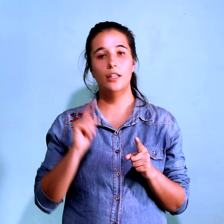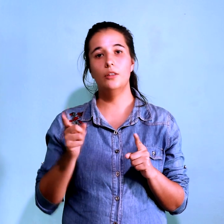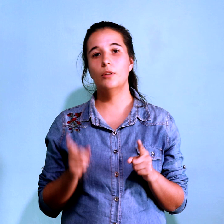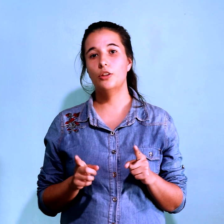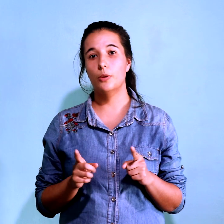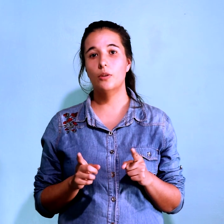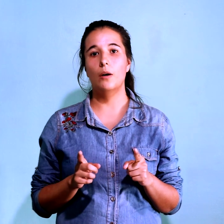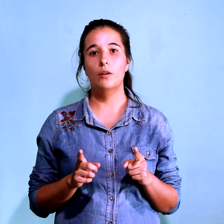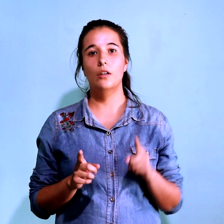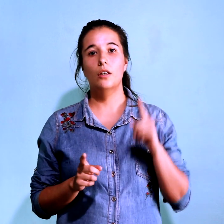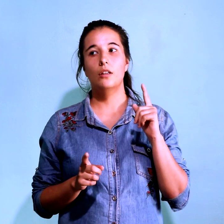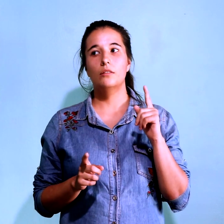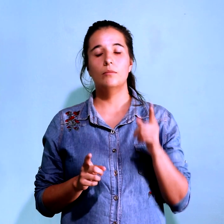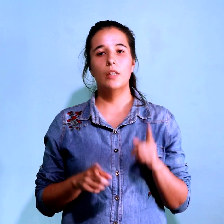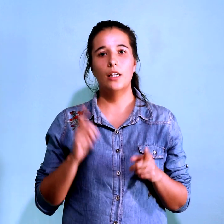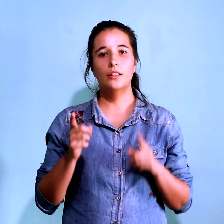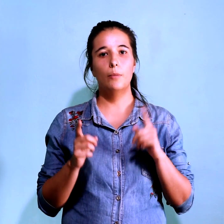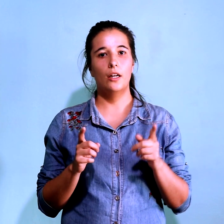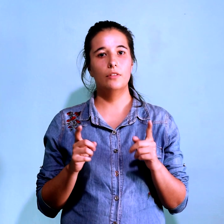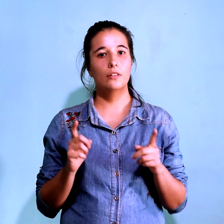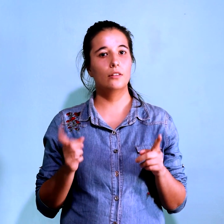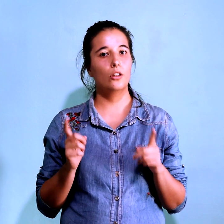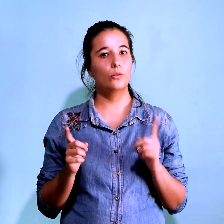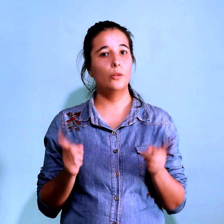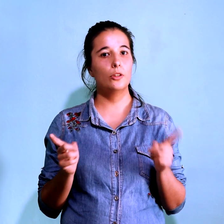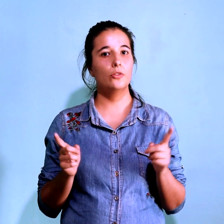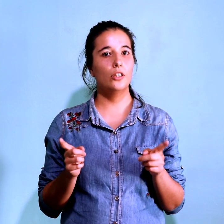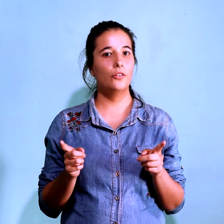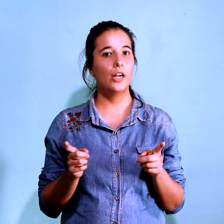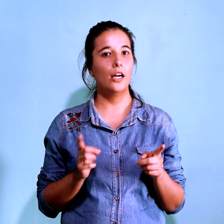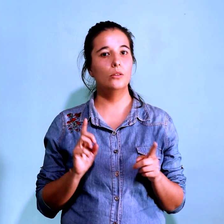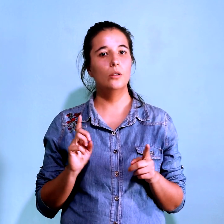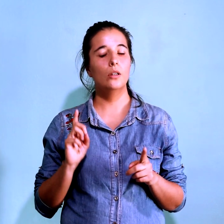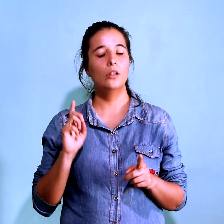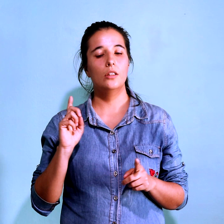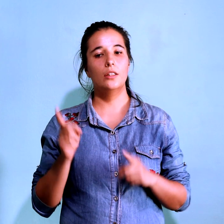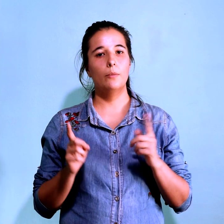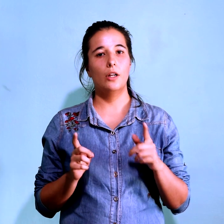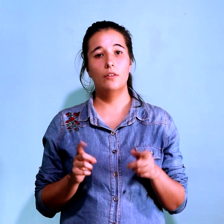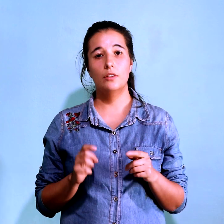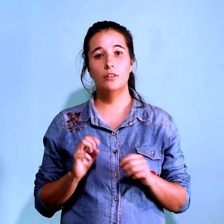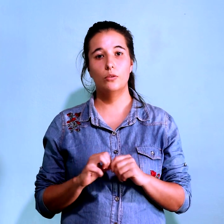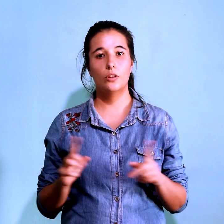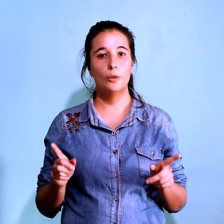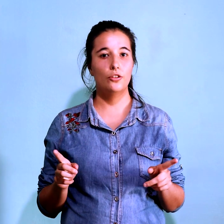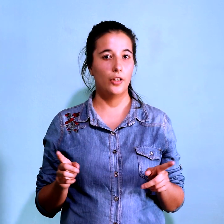a língua de Portugal. Ela tem palavras que têm o mesmo significado e tem palavras que são totalmente